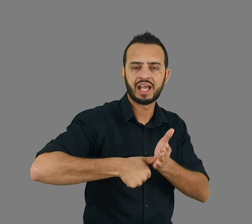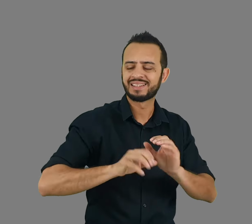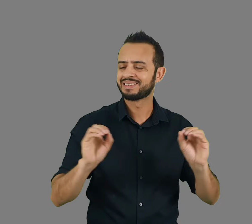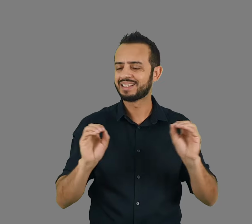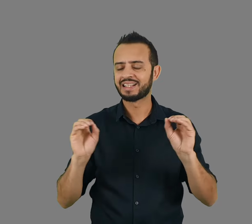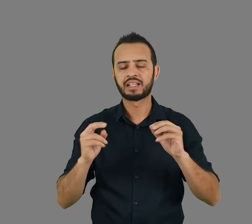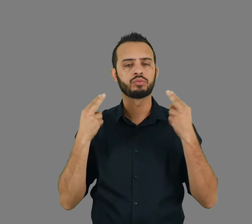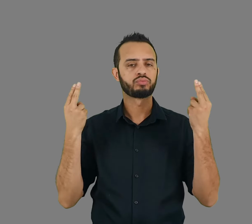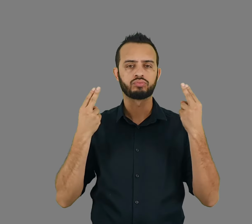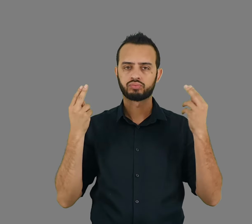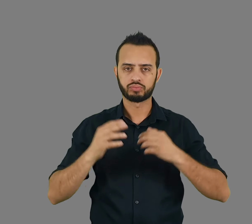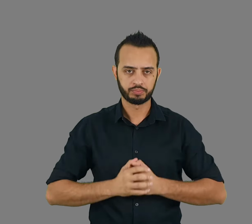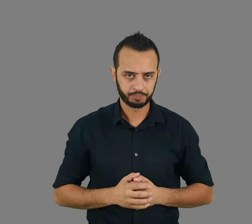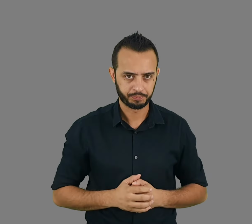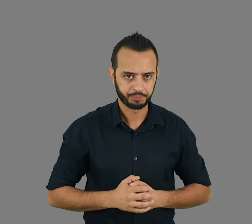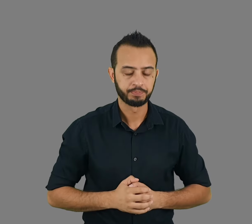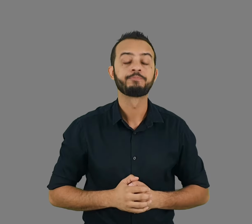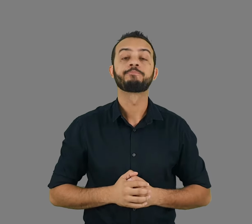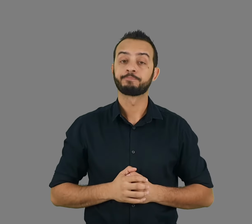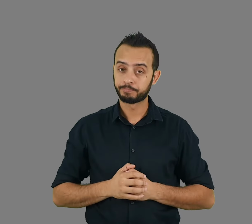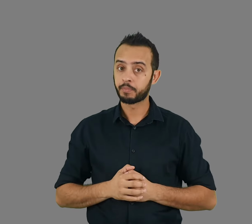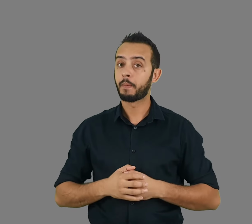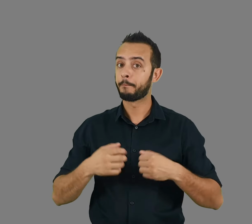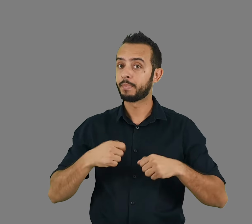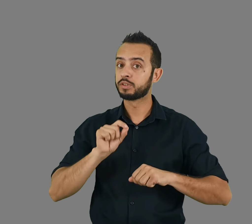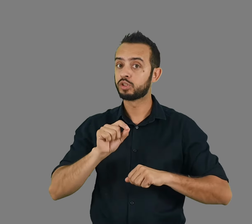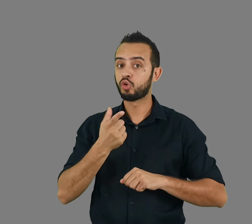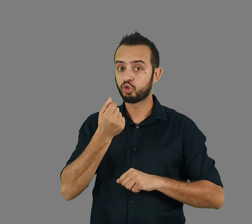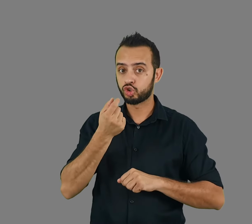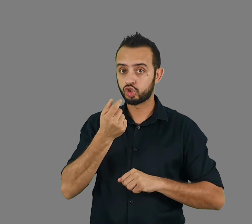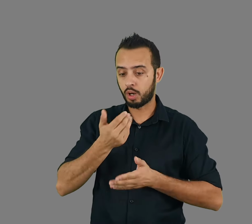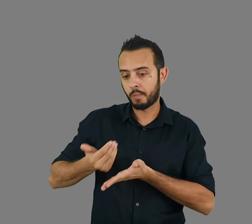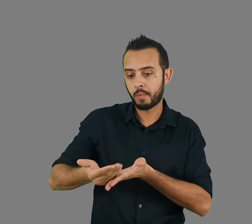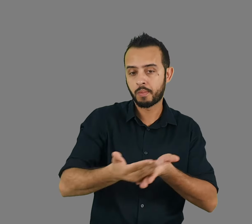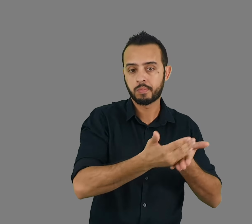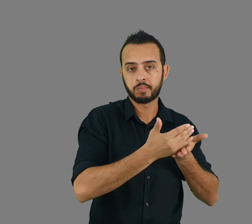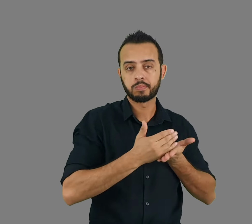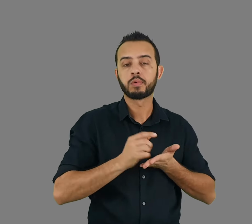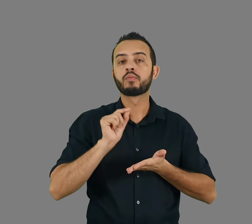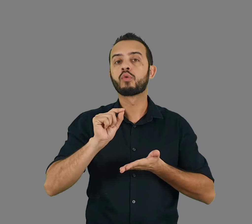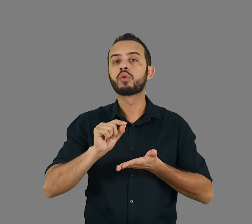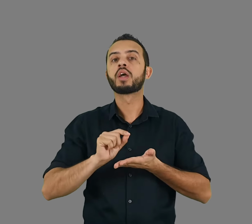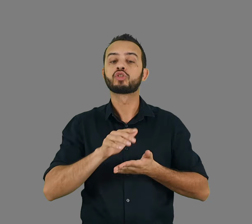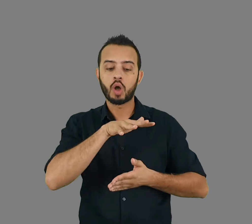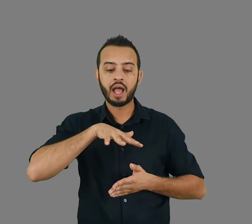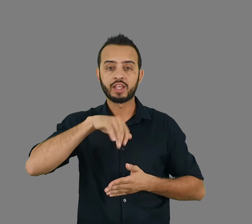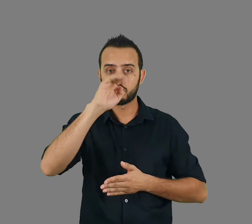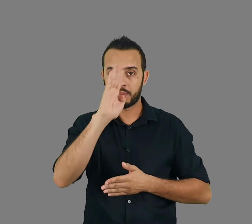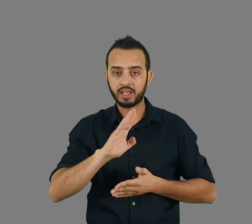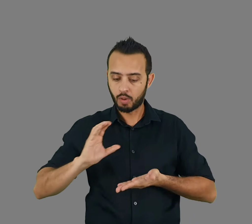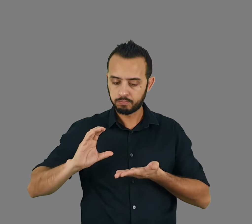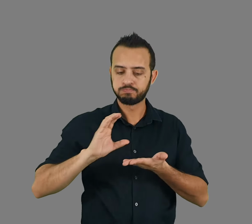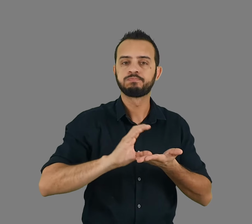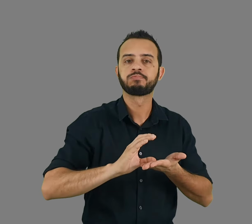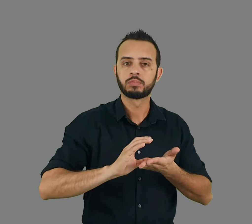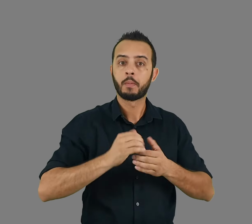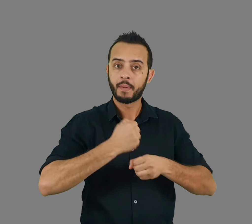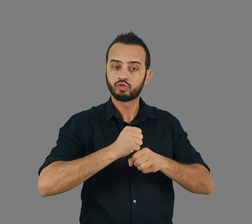ou pretexto, devendo suas rendas serem aplicadas exclusivamente no território nacional. Parágrafo